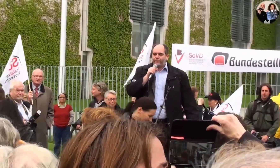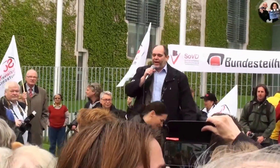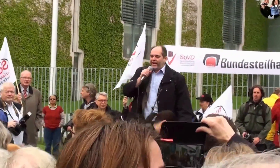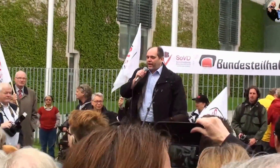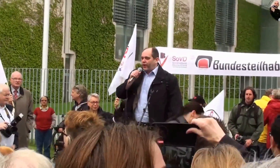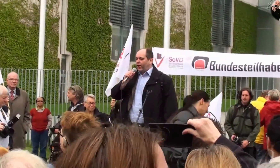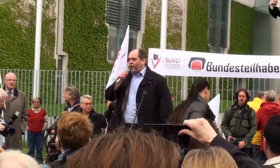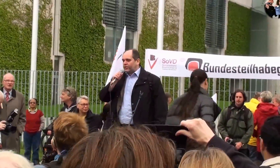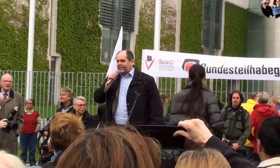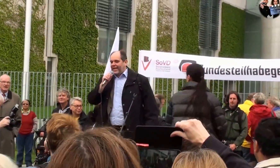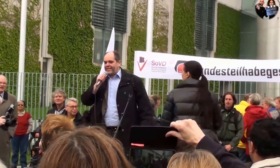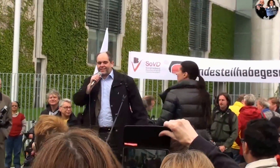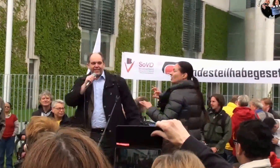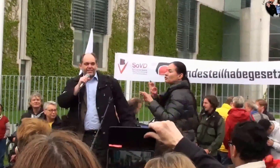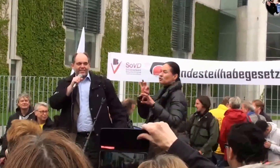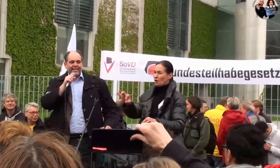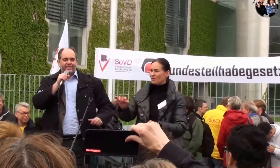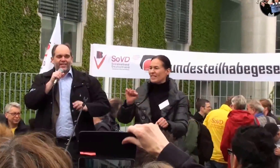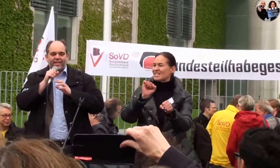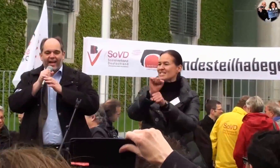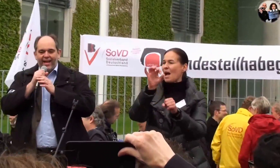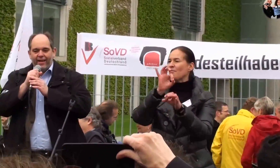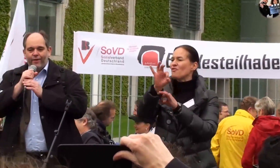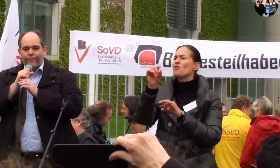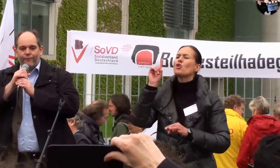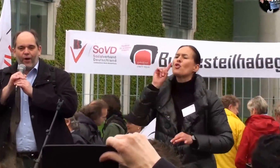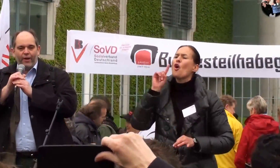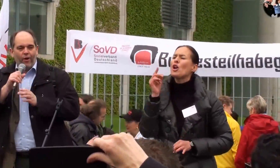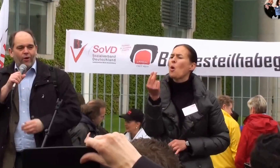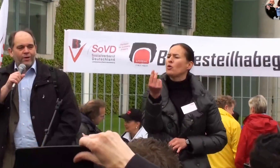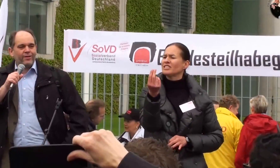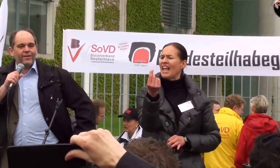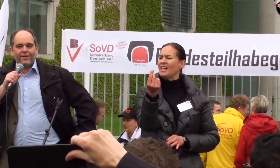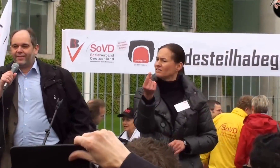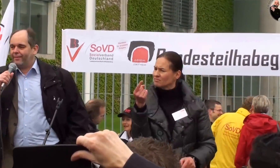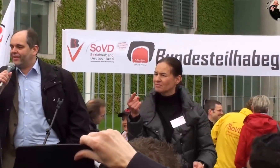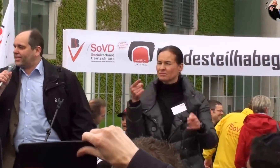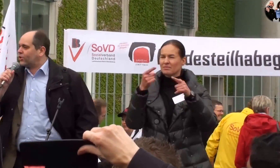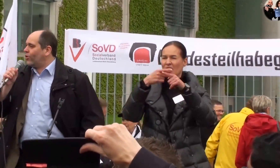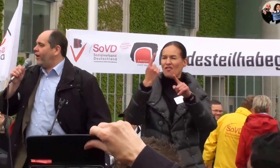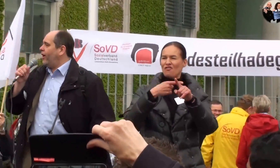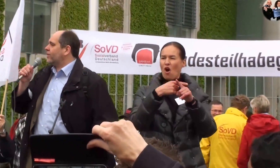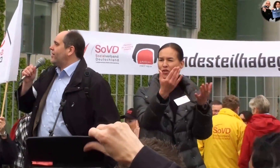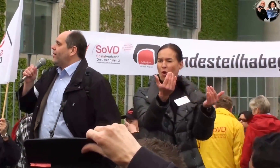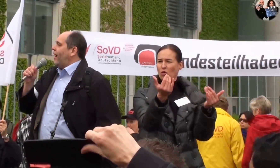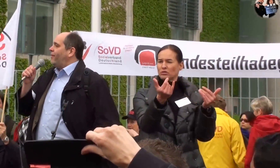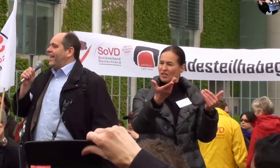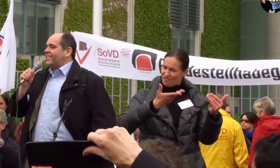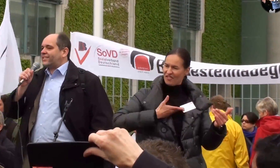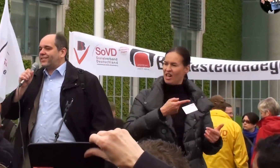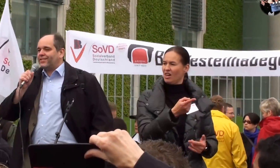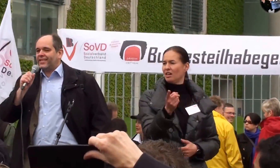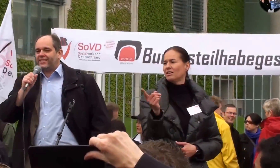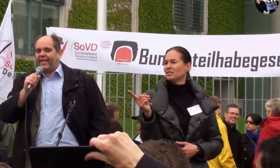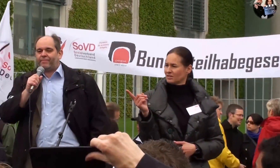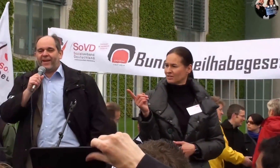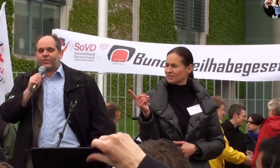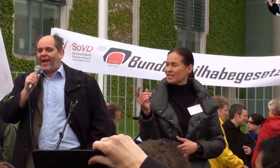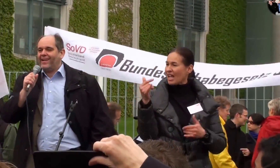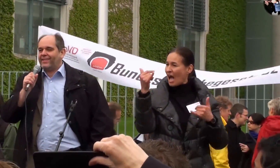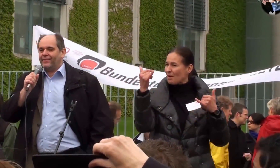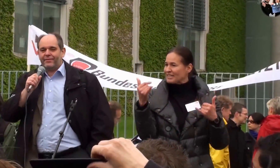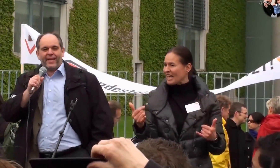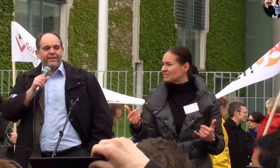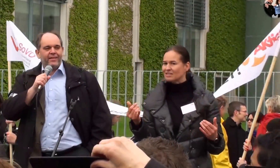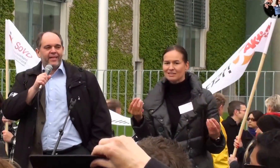Der Kampf für ein Gehörlosengeld ist ganz zentrale Forderung, die mit dazugehört. Aber jetzt sind sie nicht